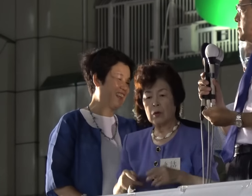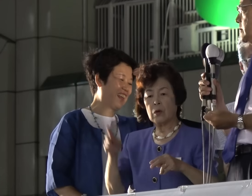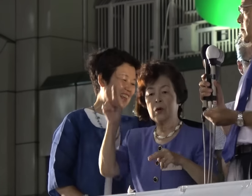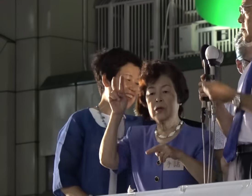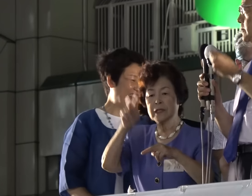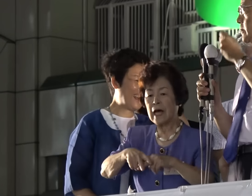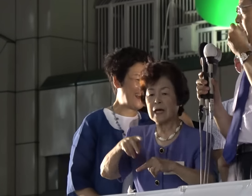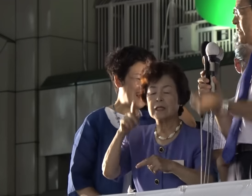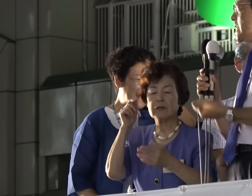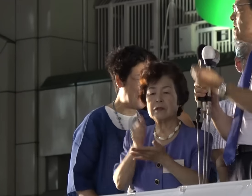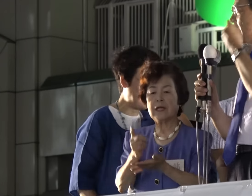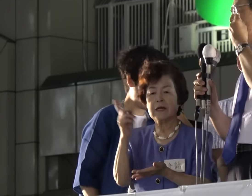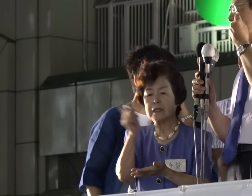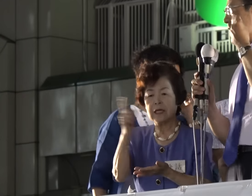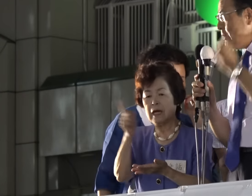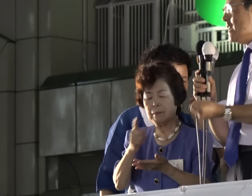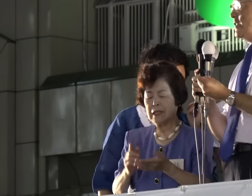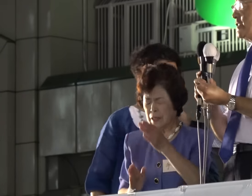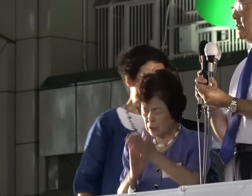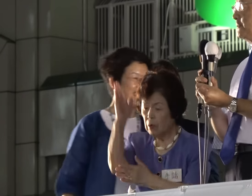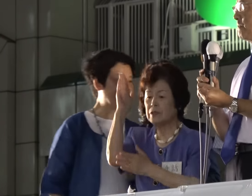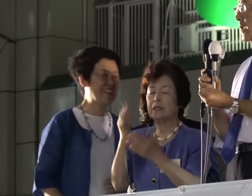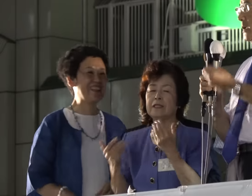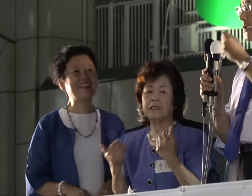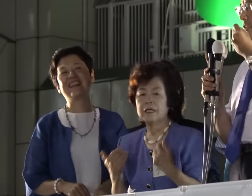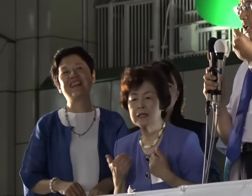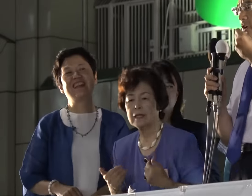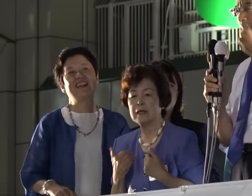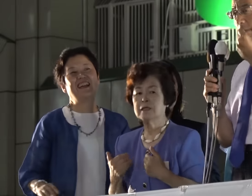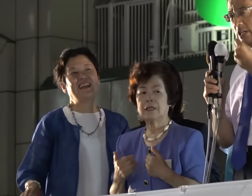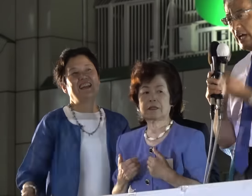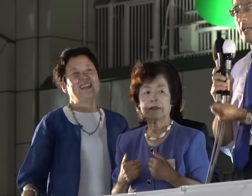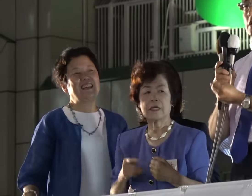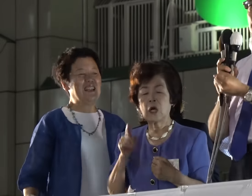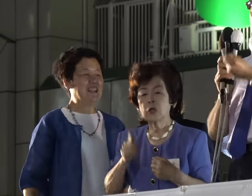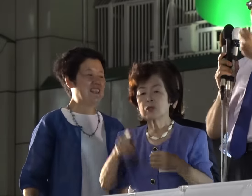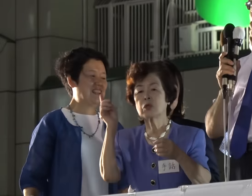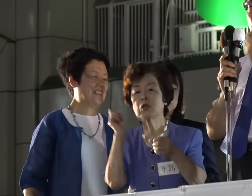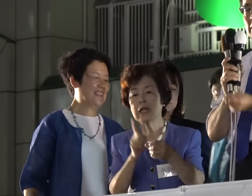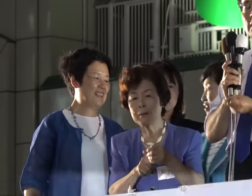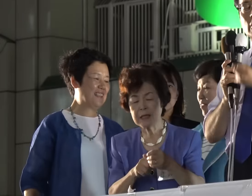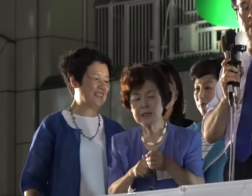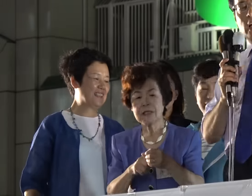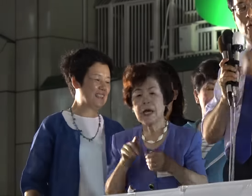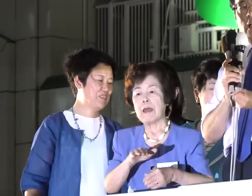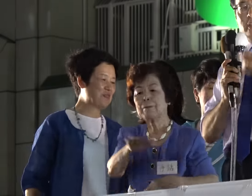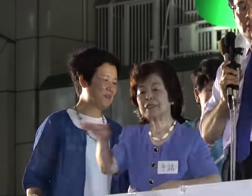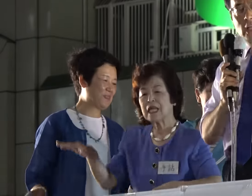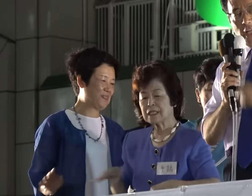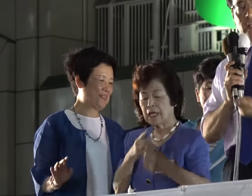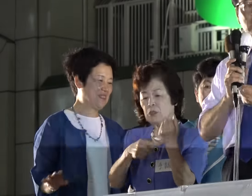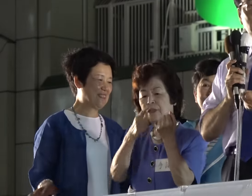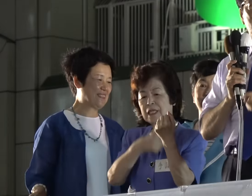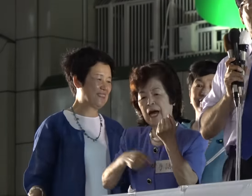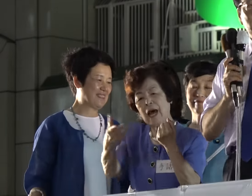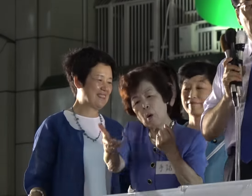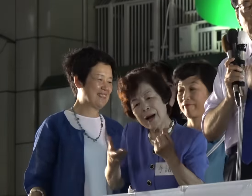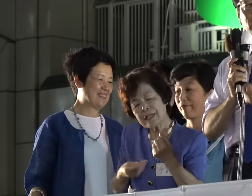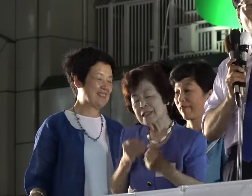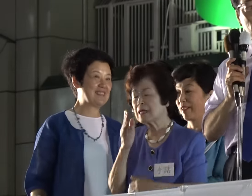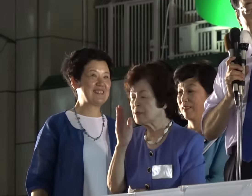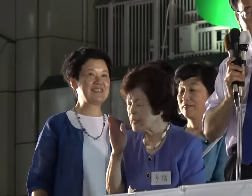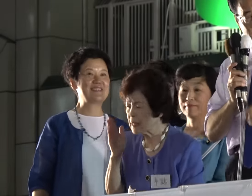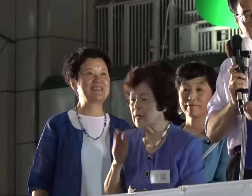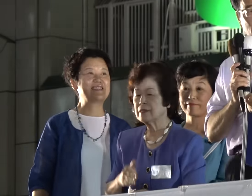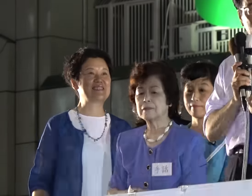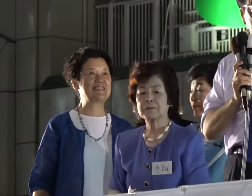です。結果を出さなきゃダメなんです。そのために皆さんの力を貸してください。流